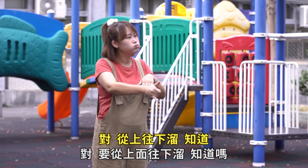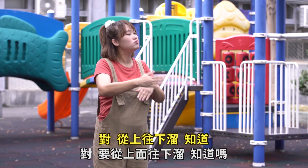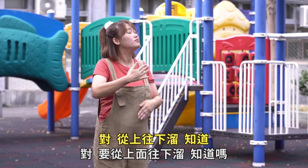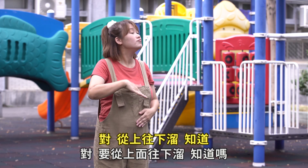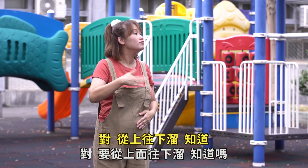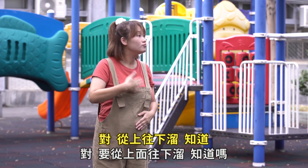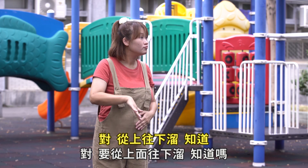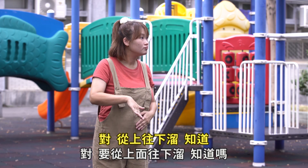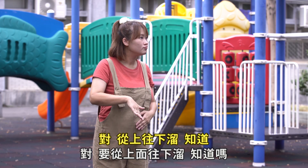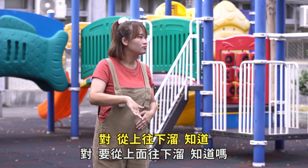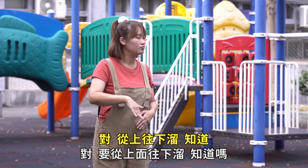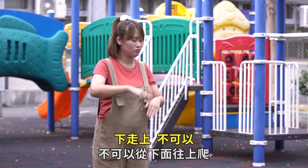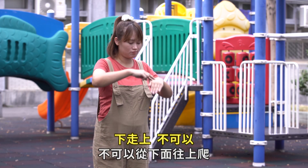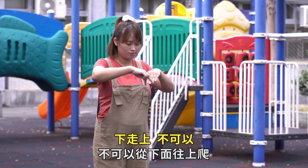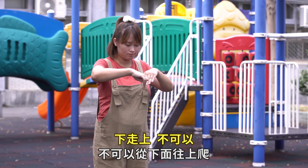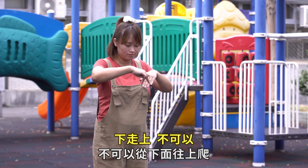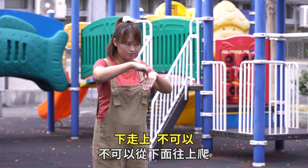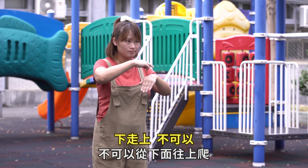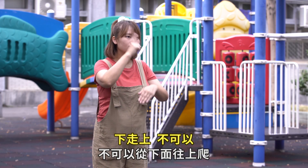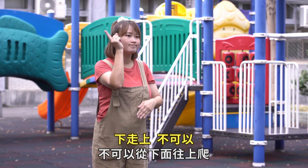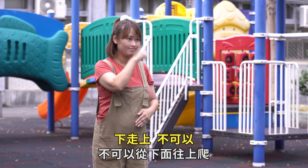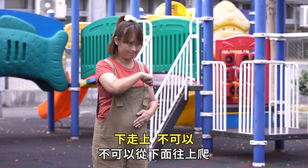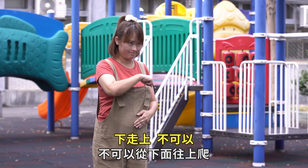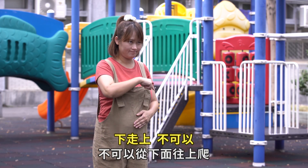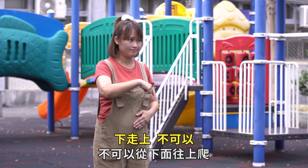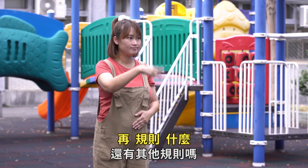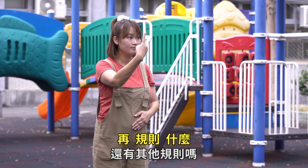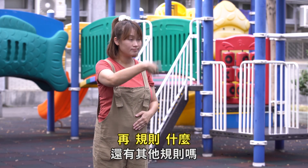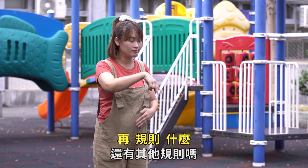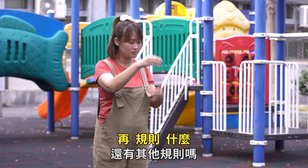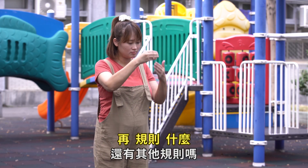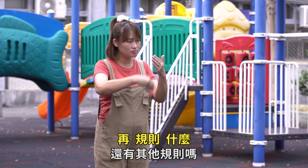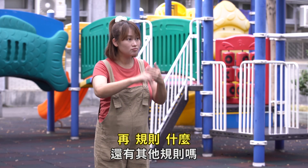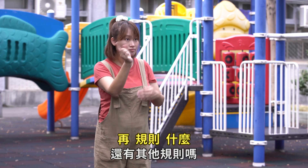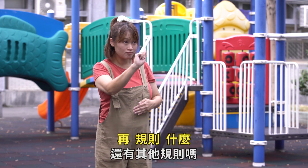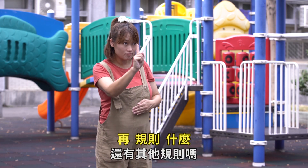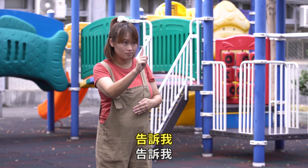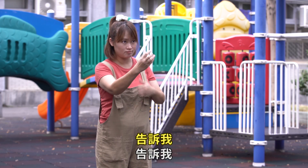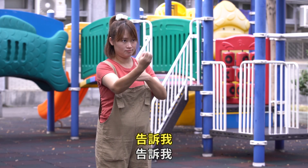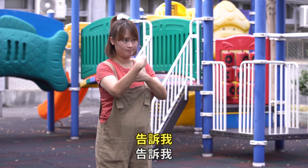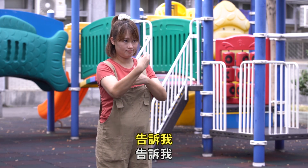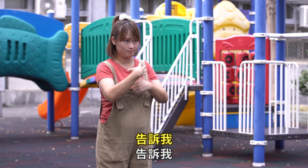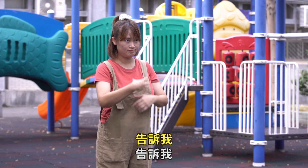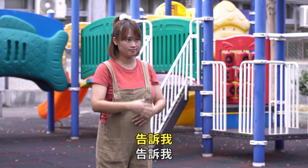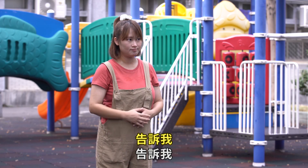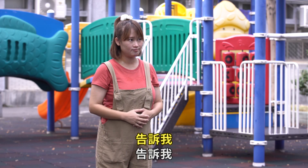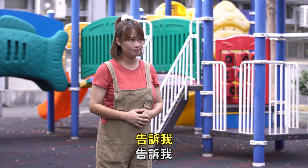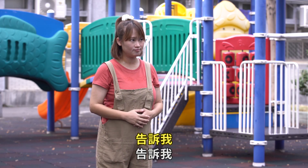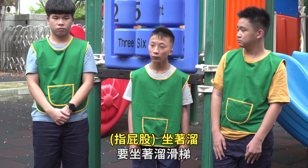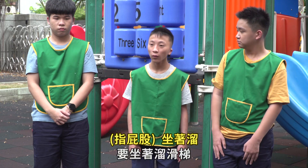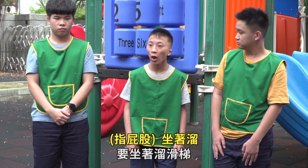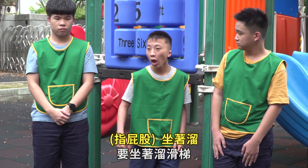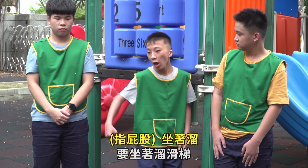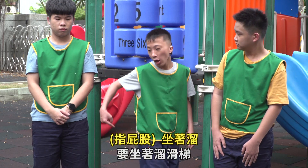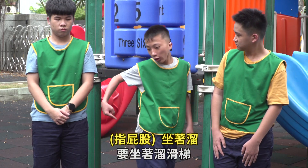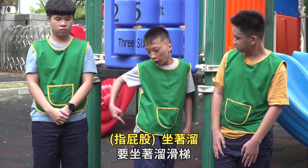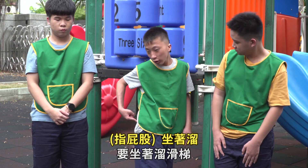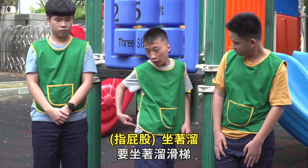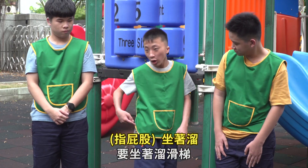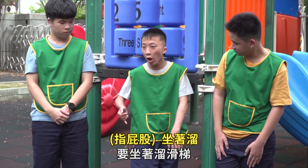溜，知道吗？不可以从下面往上爬。还有其他规则吗？告诉我。 要坐